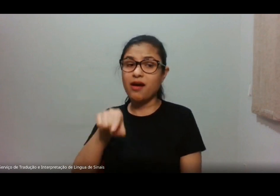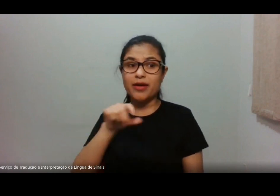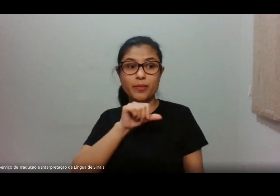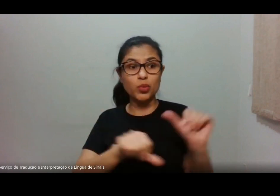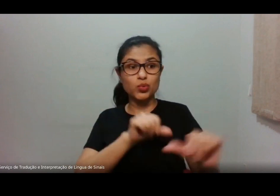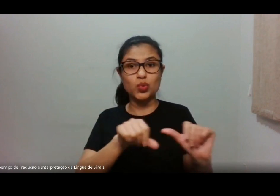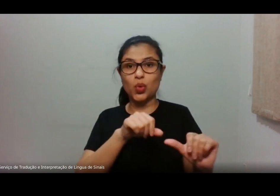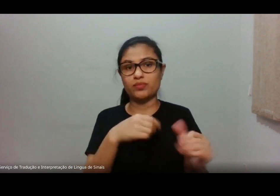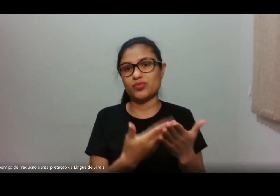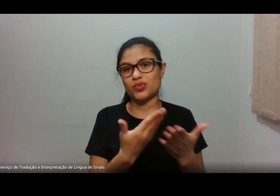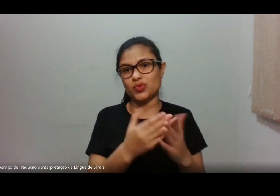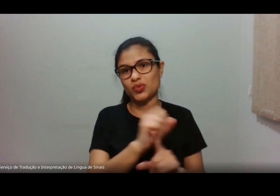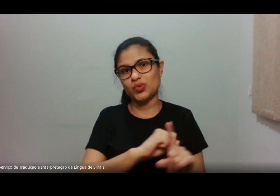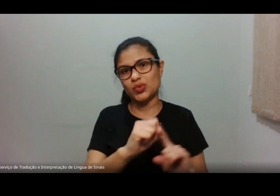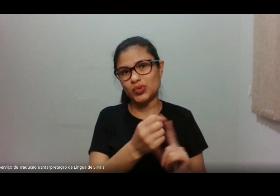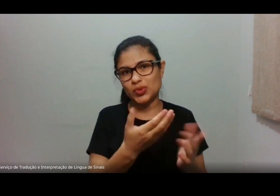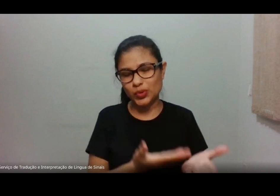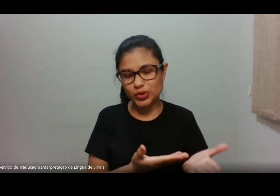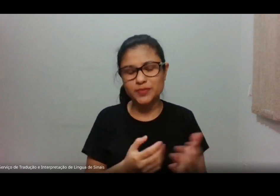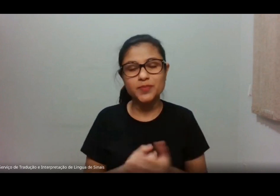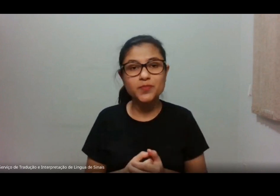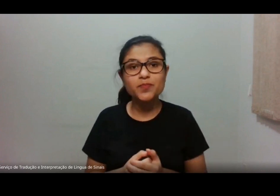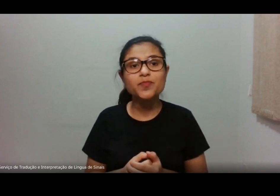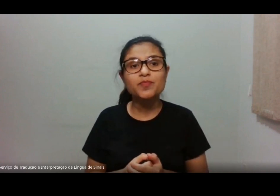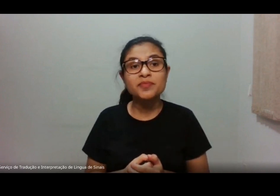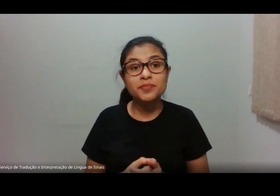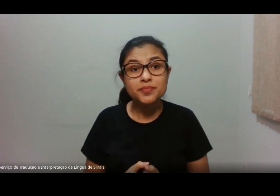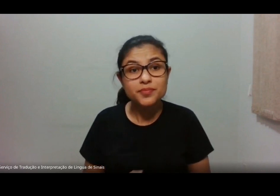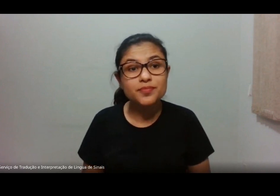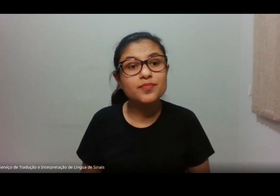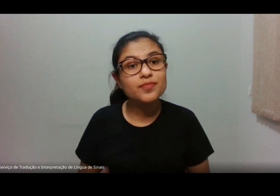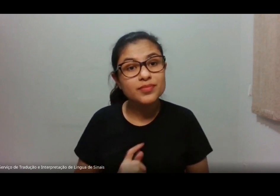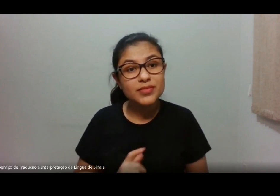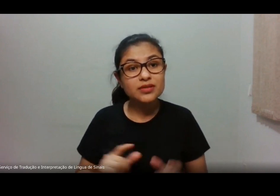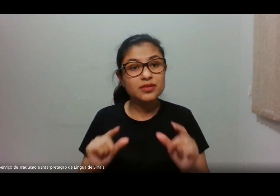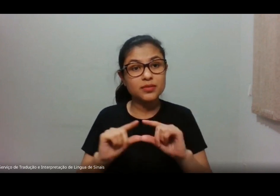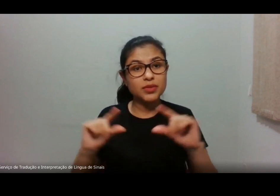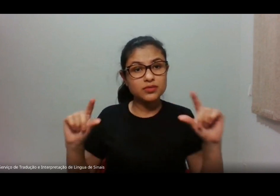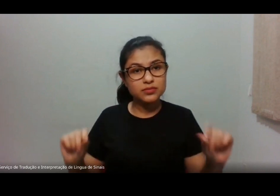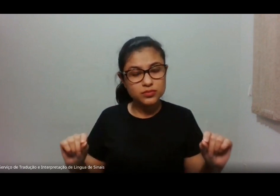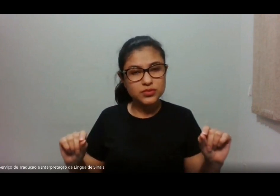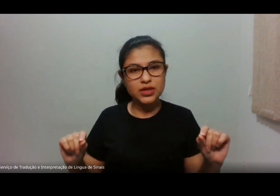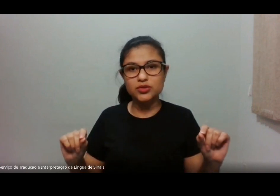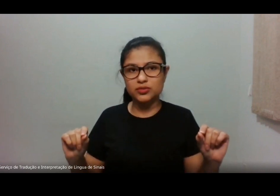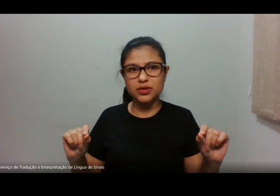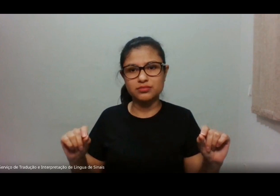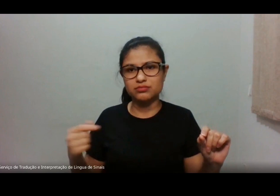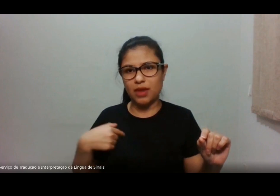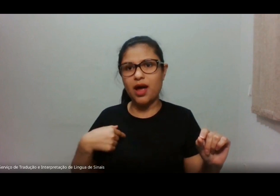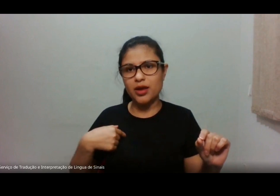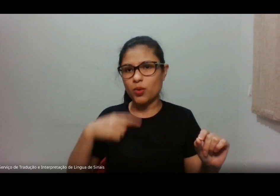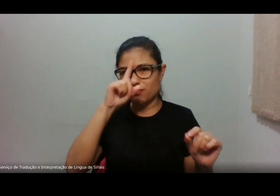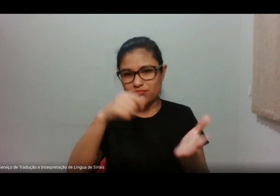Nesse trecho, nesse pequeno trecho que eu li sobre Bourdieu, um sintagma axiologicamente positivo, que seria